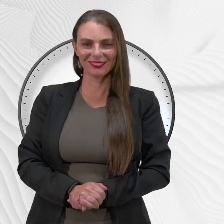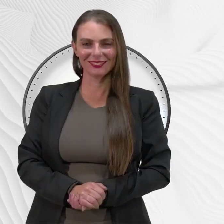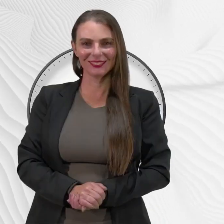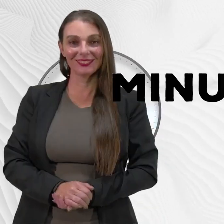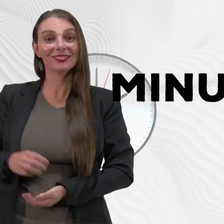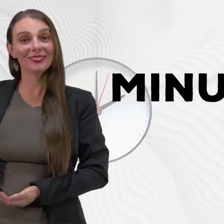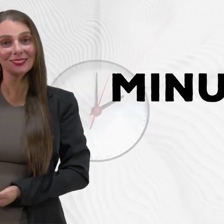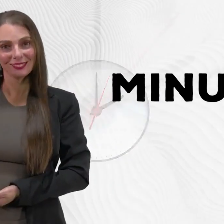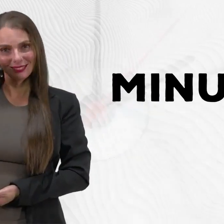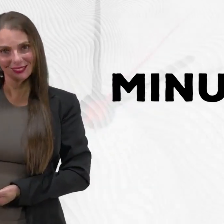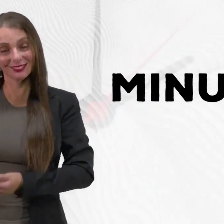Minuto